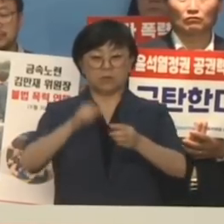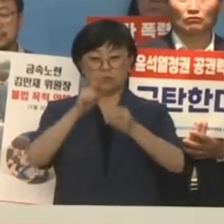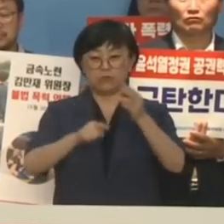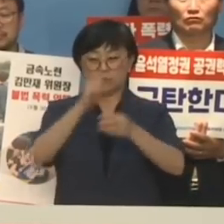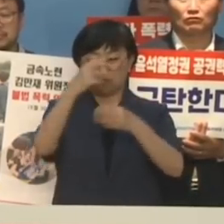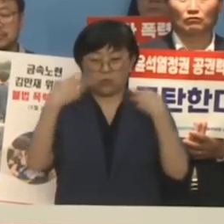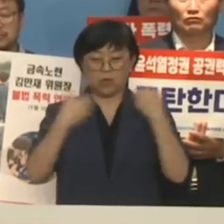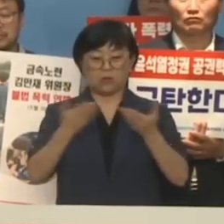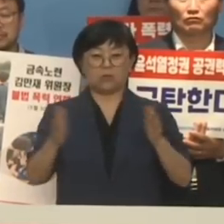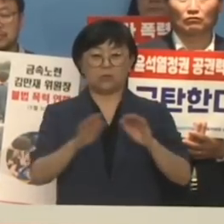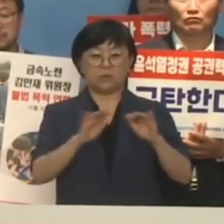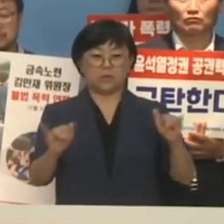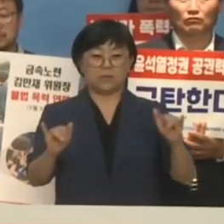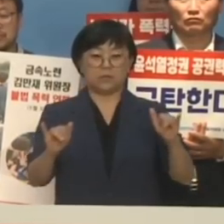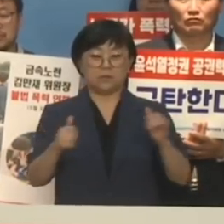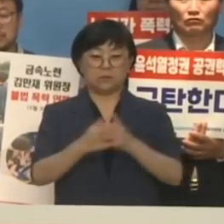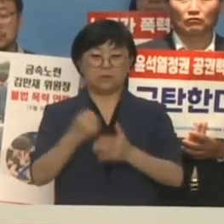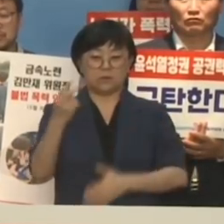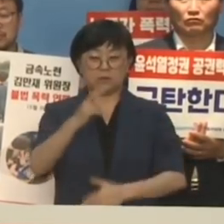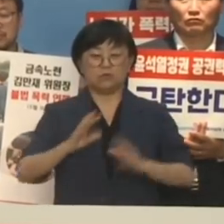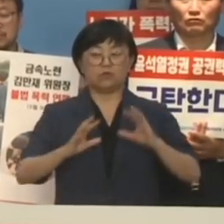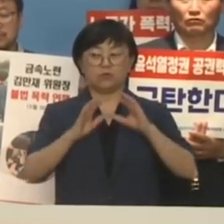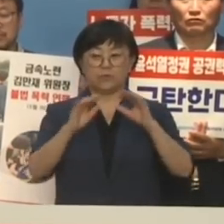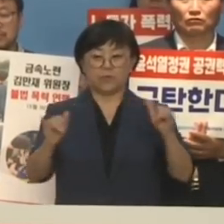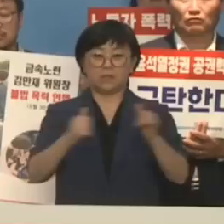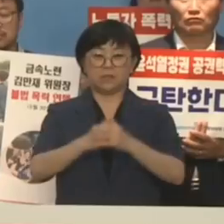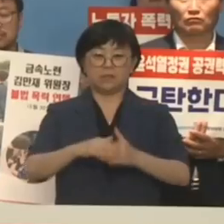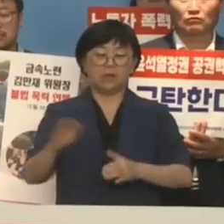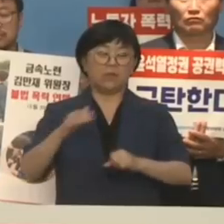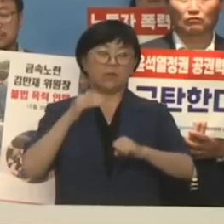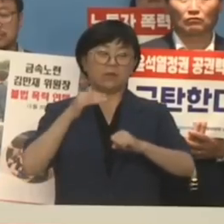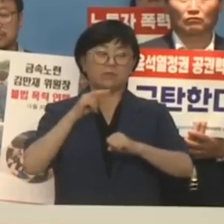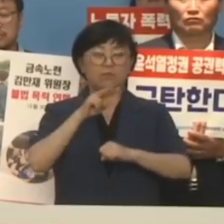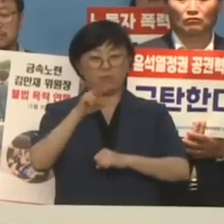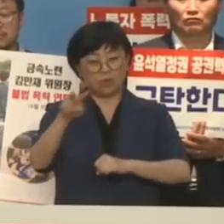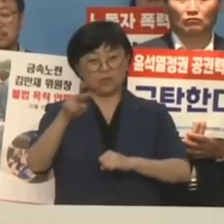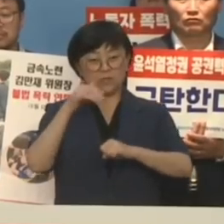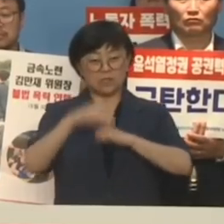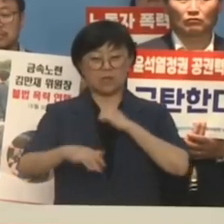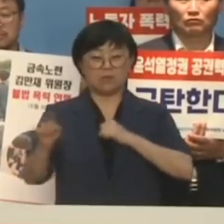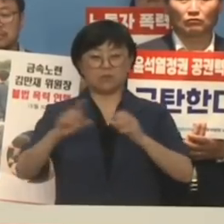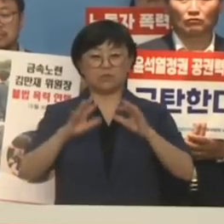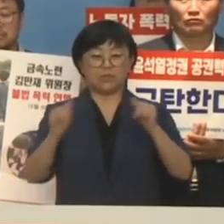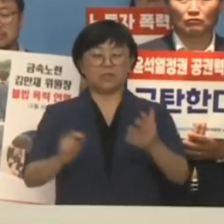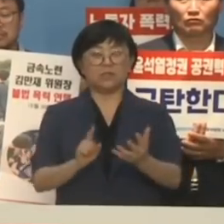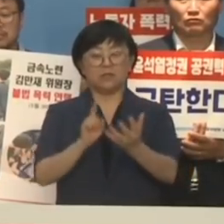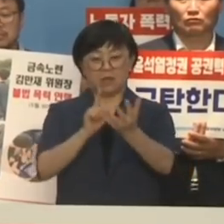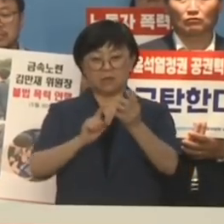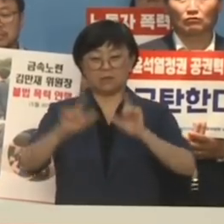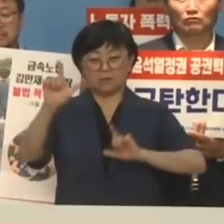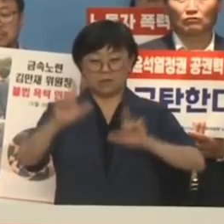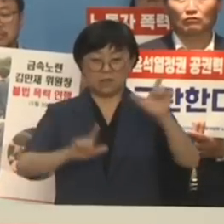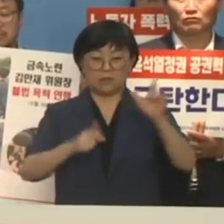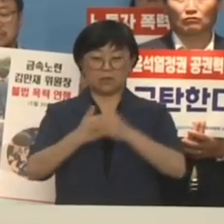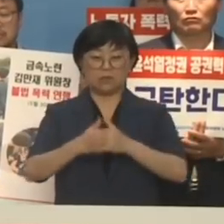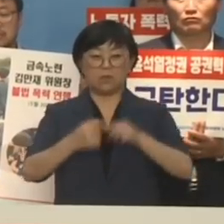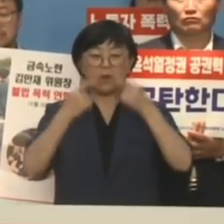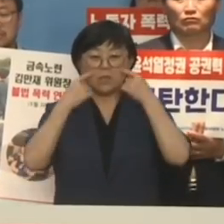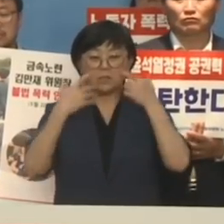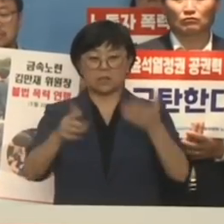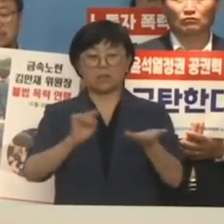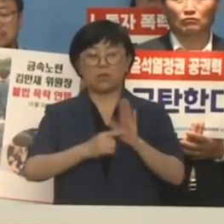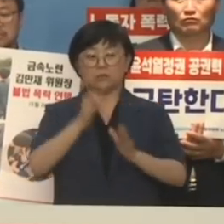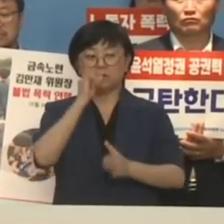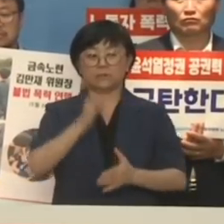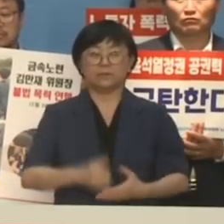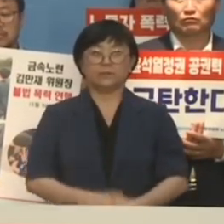윤석열 정부가 노동자들을 그리고 우리 국민을 어떤 시각으로 바라보는지 국민을 대하는 태도를 여실히